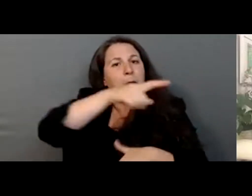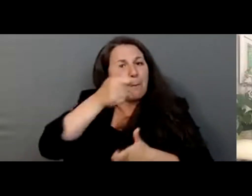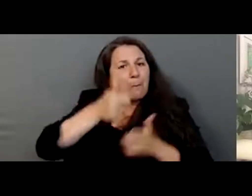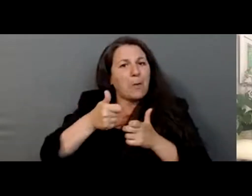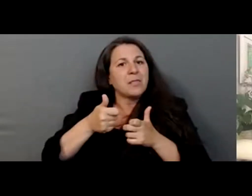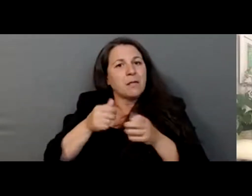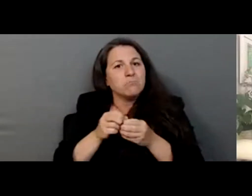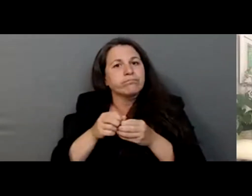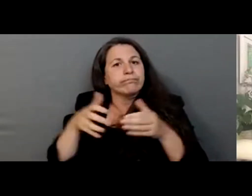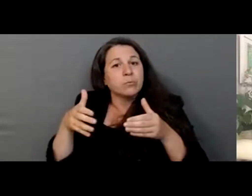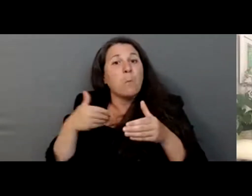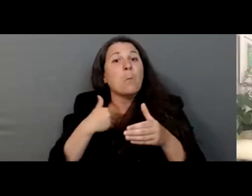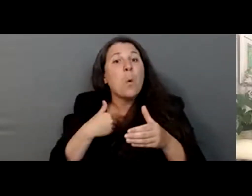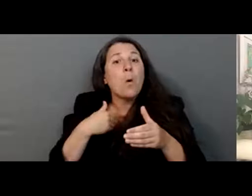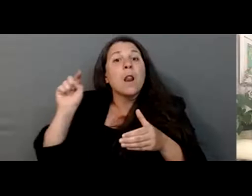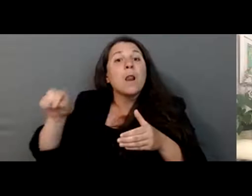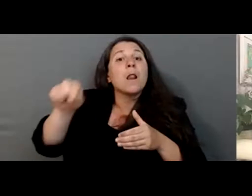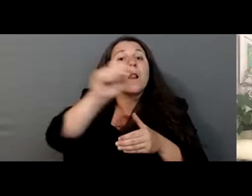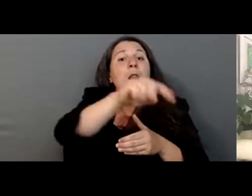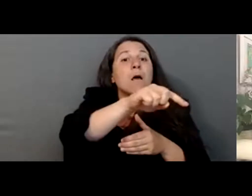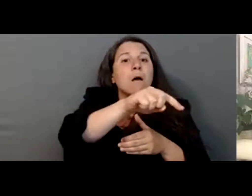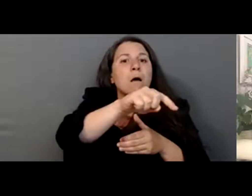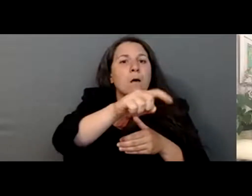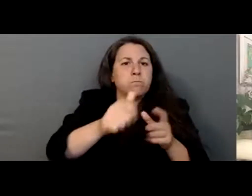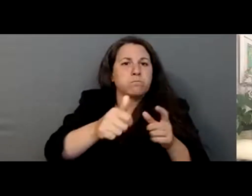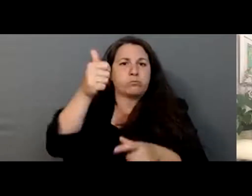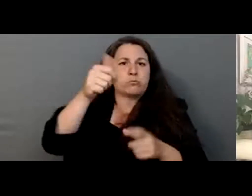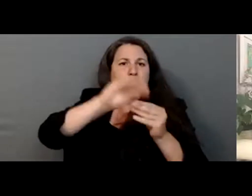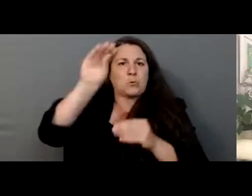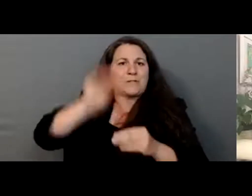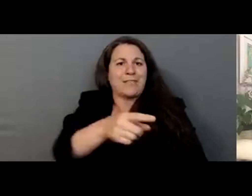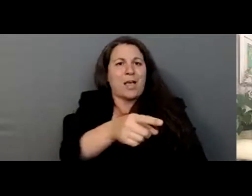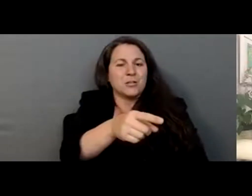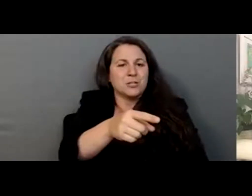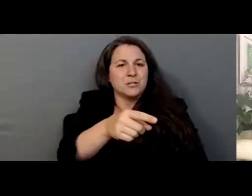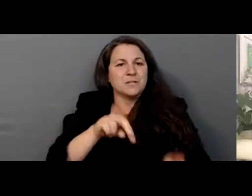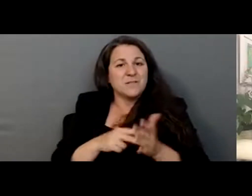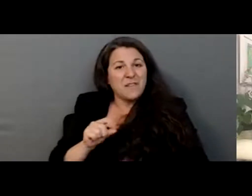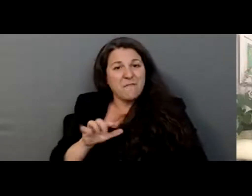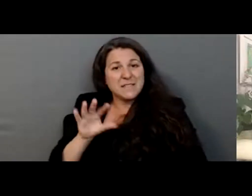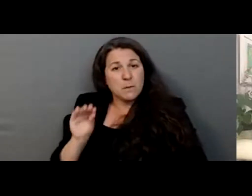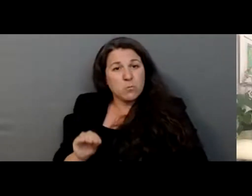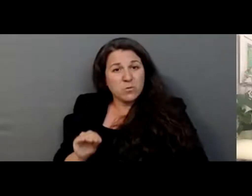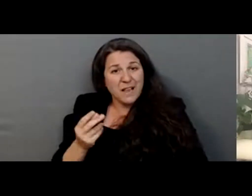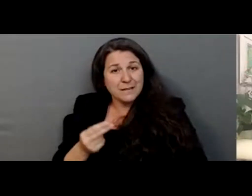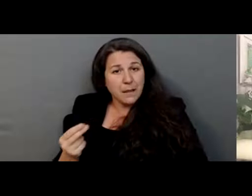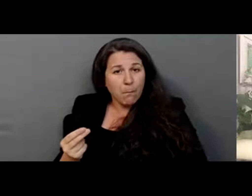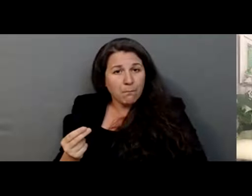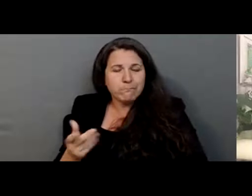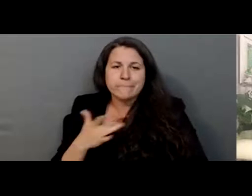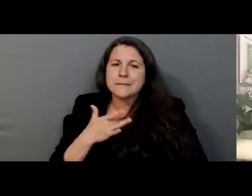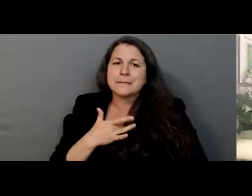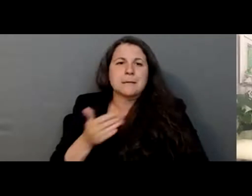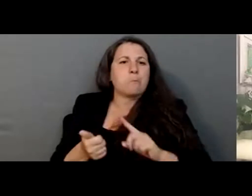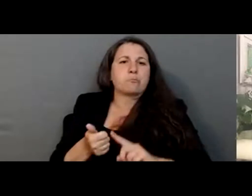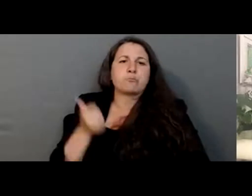75 % souvent. Ce qui veut dire que quand on parle de 25 % des femmes qui sont en situation de handicap au Canada, en fait, on est vraiment beaucoup